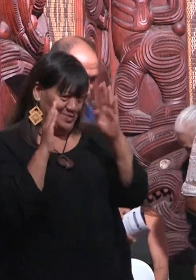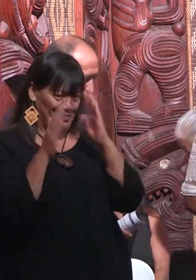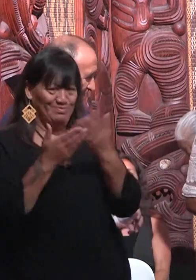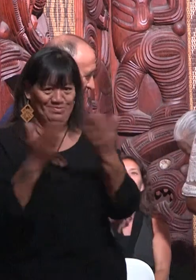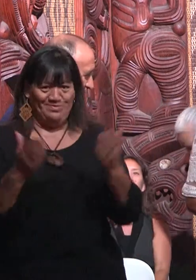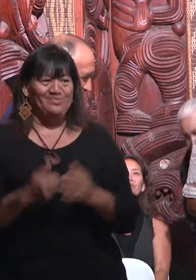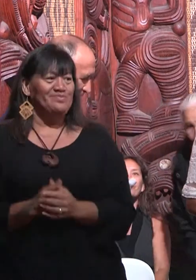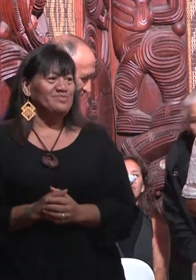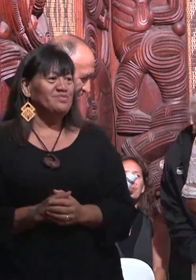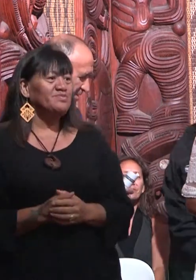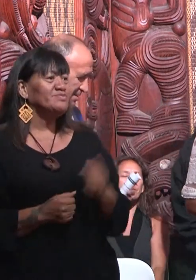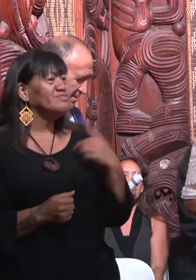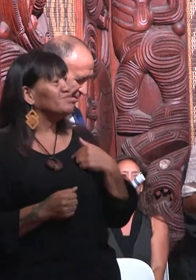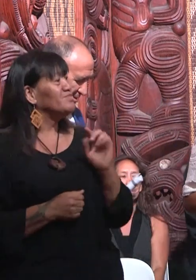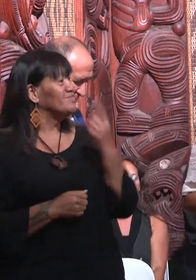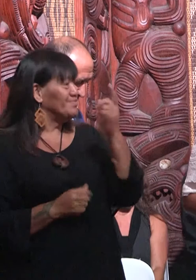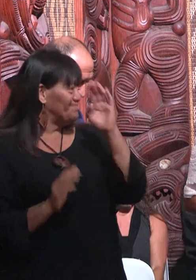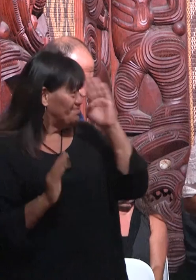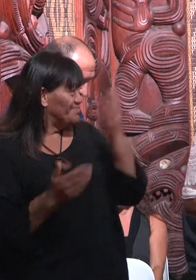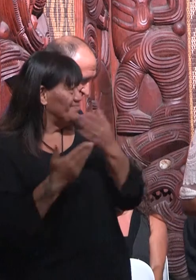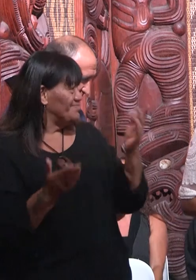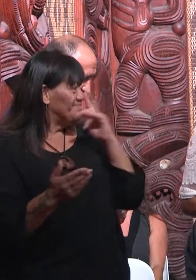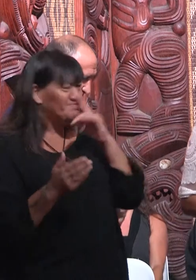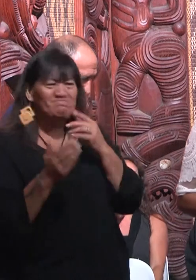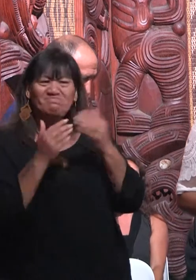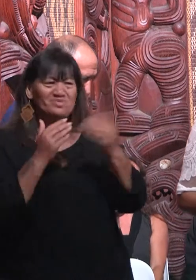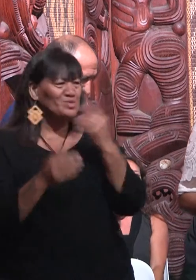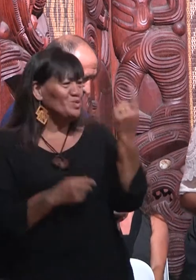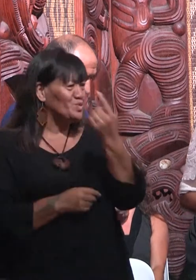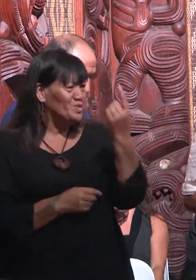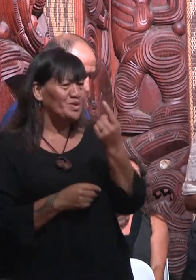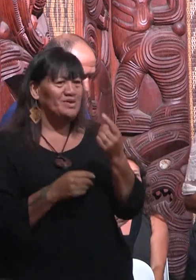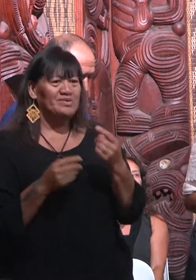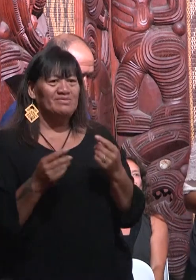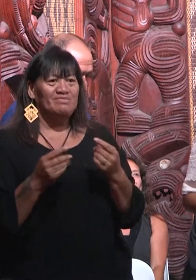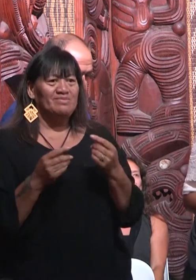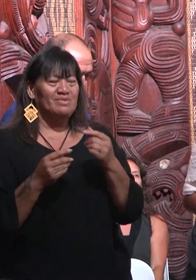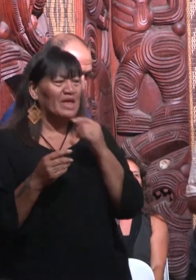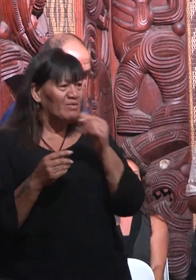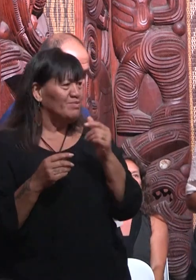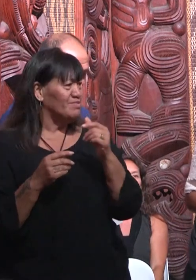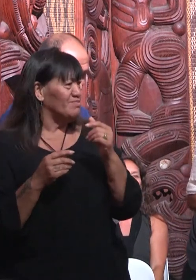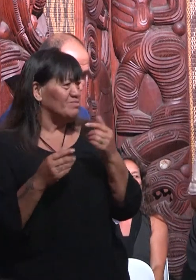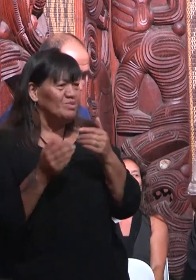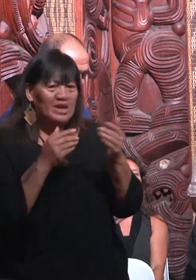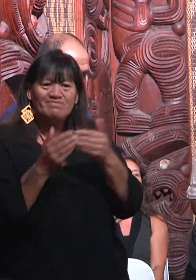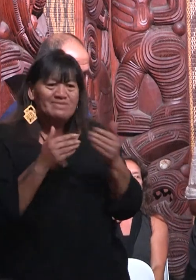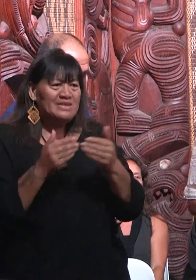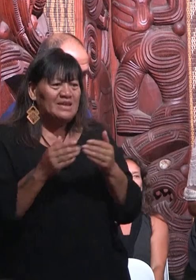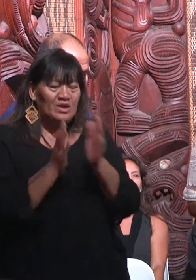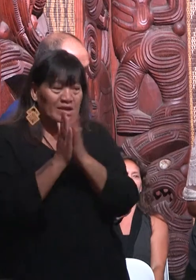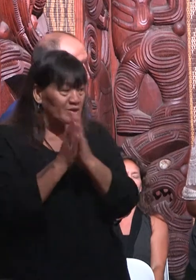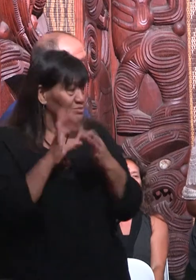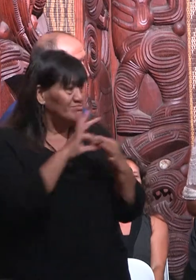tātou. E mihi ana kia tātou katoa, ahatia keihia, e whakarongo mai ana, e mihi mai ana, e kara